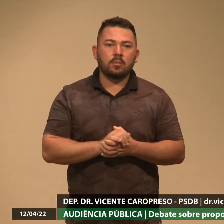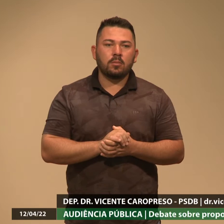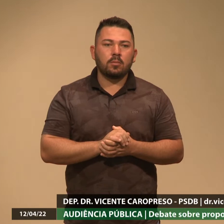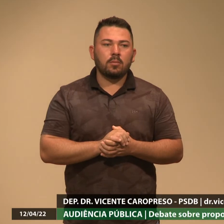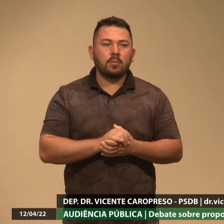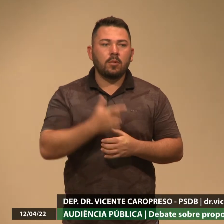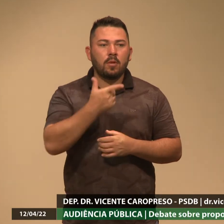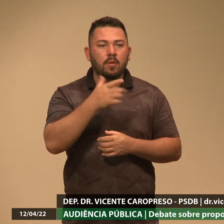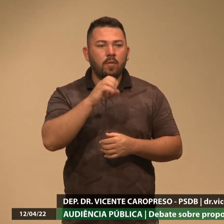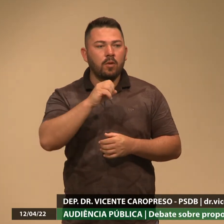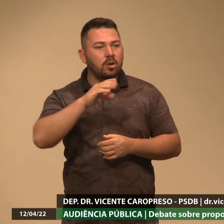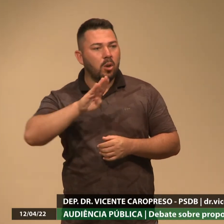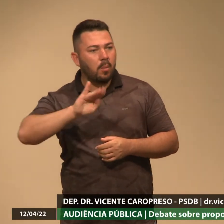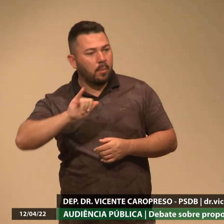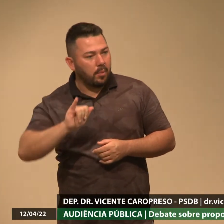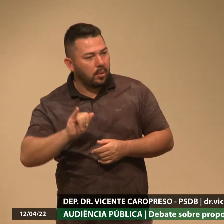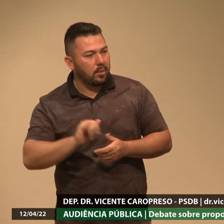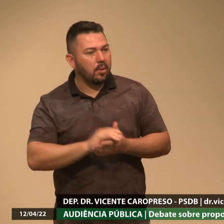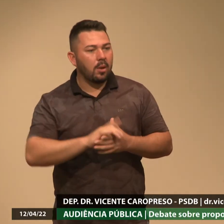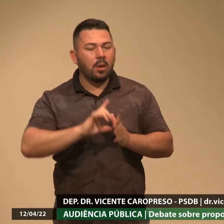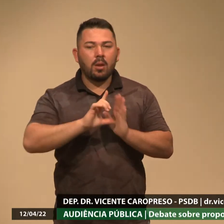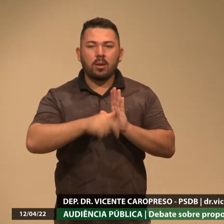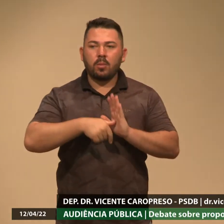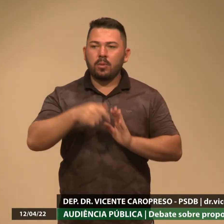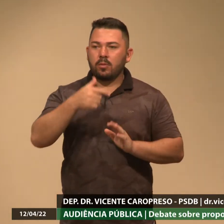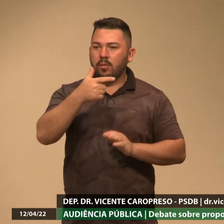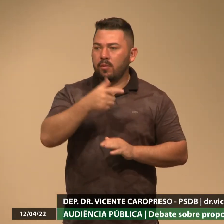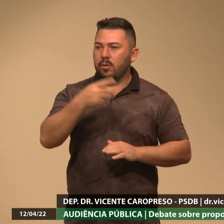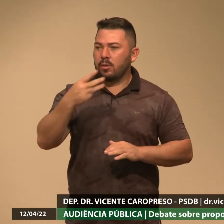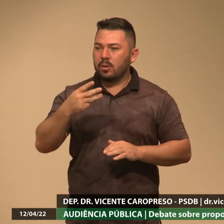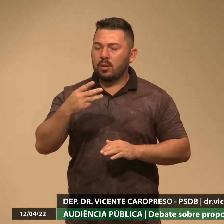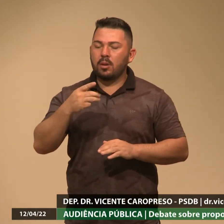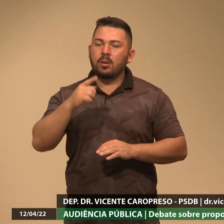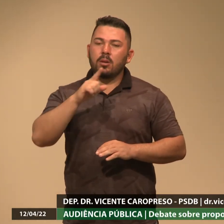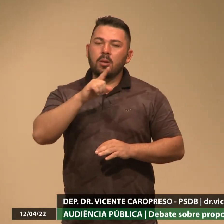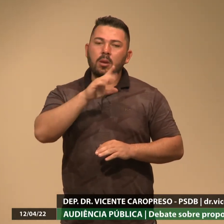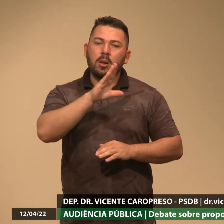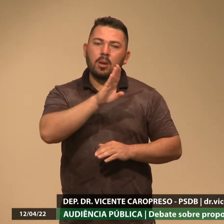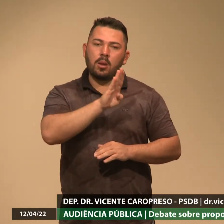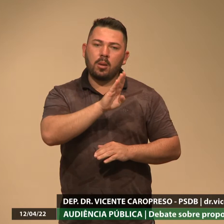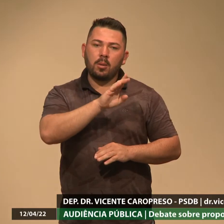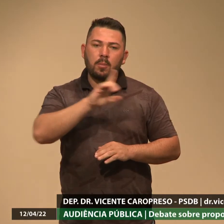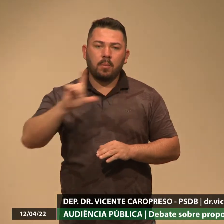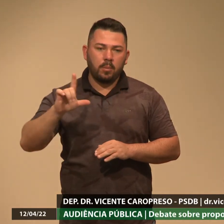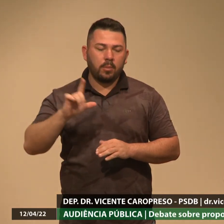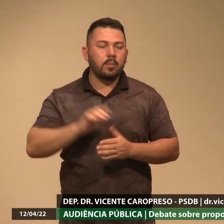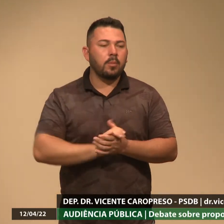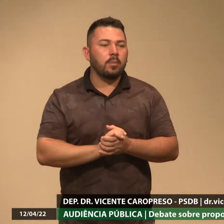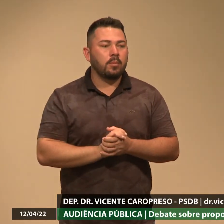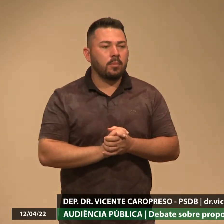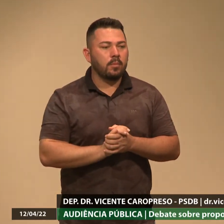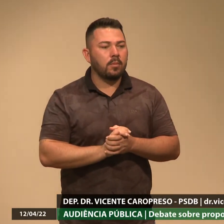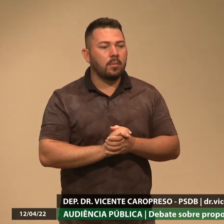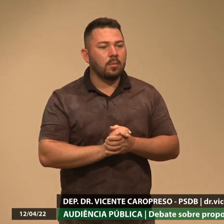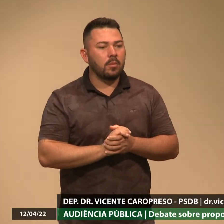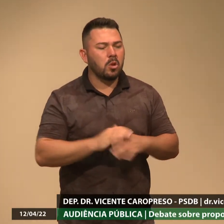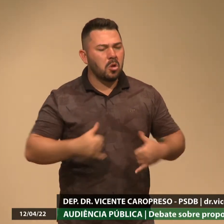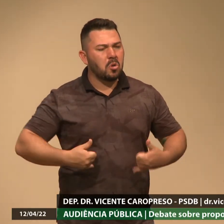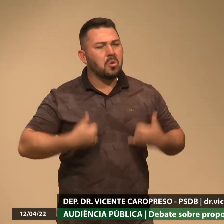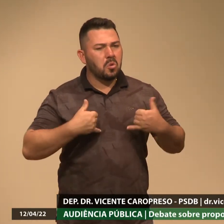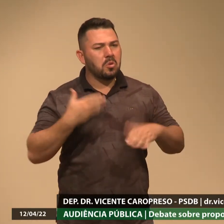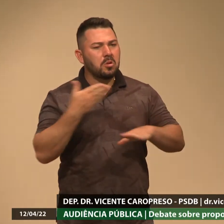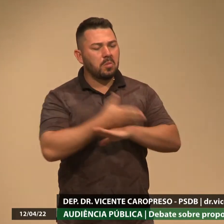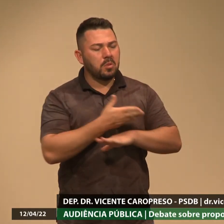20bib 20 bi depois fui para o 23 bem em Blumenau que eu tenho orgulho muito de ter sido